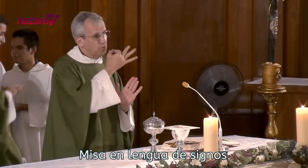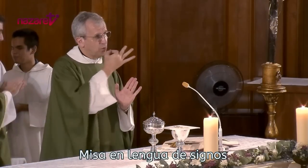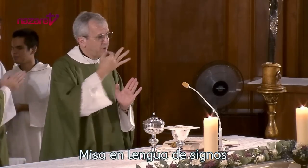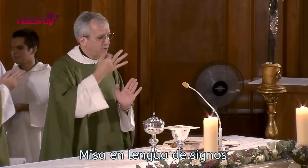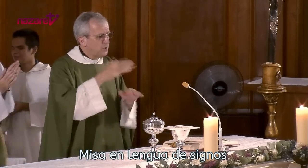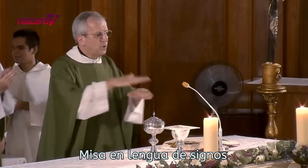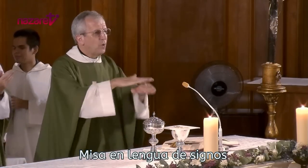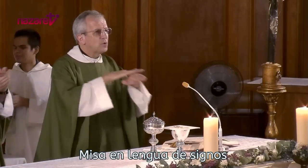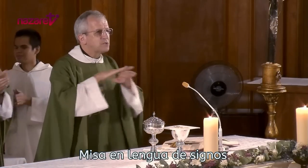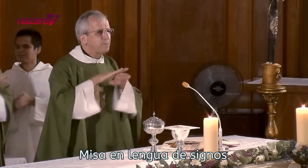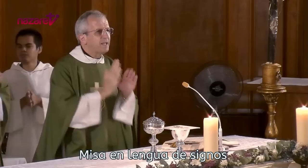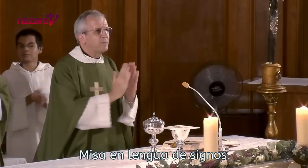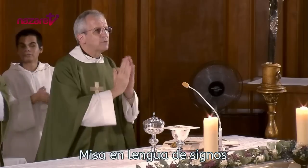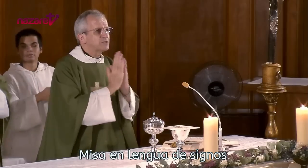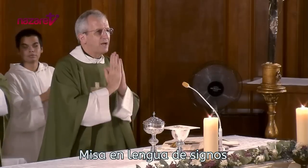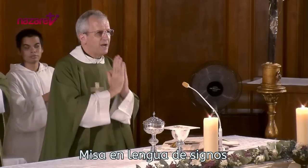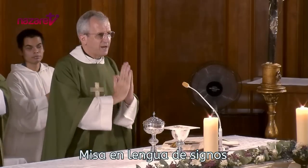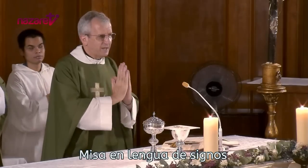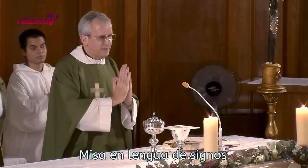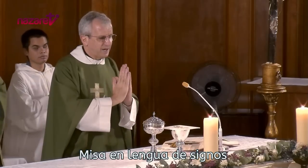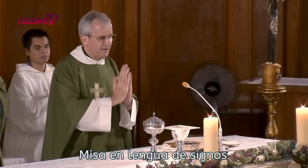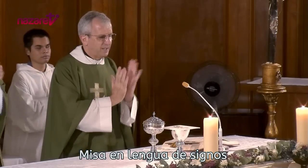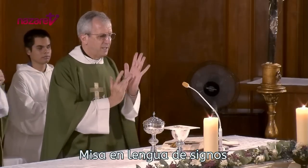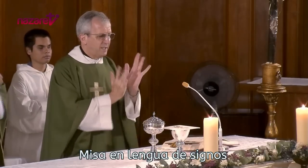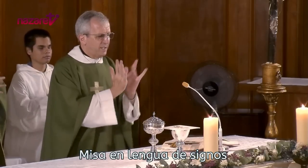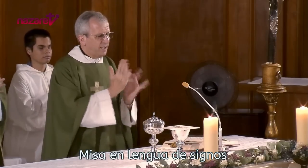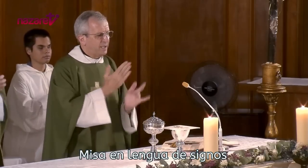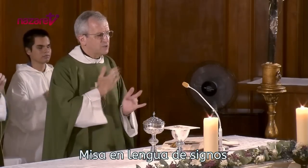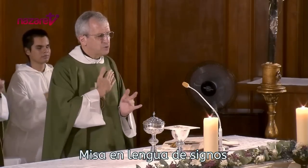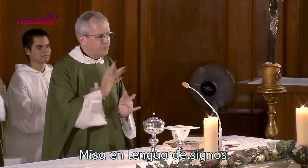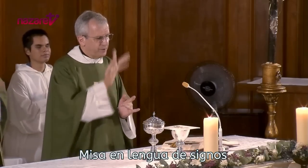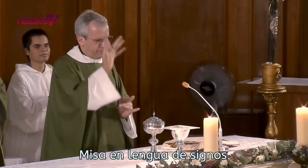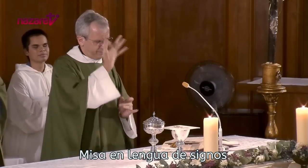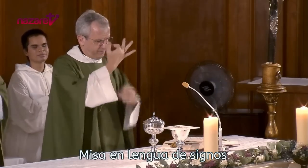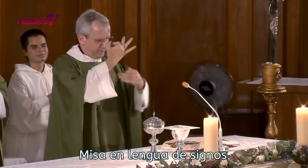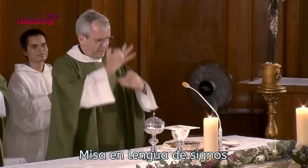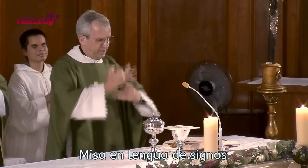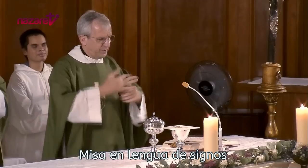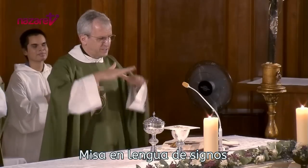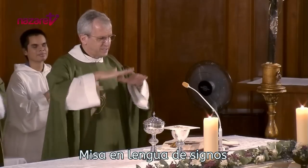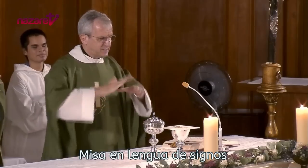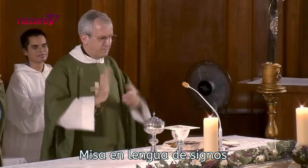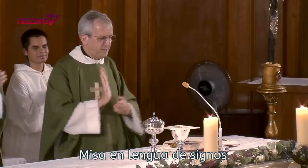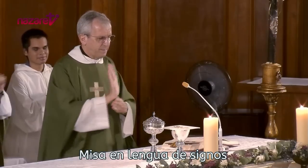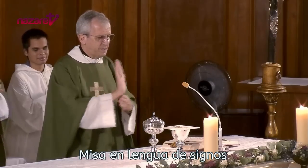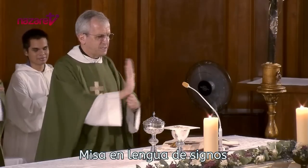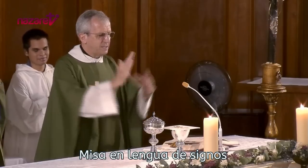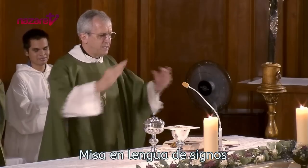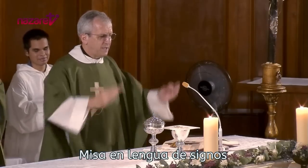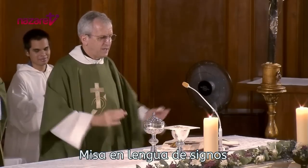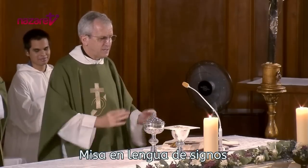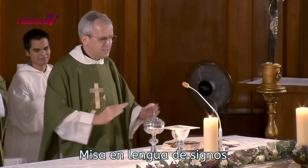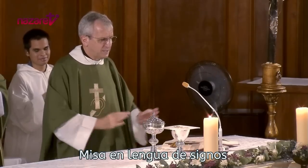comulgar, os invitamos a rezar. Jesús mío, creo que estás realmente presente en el